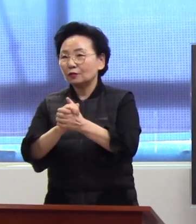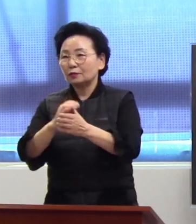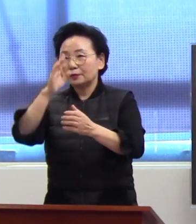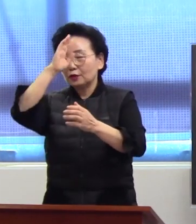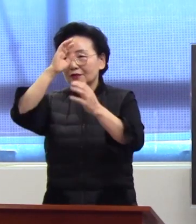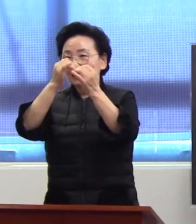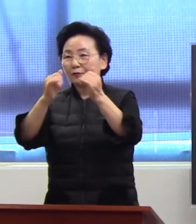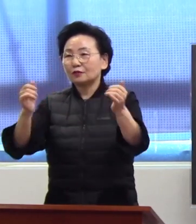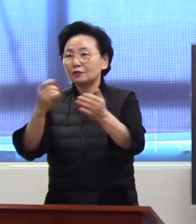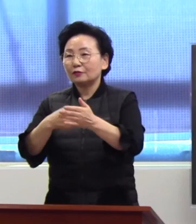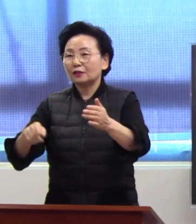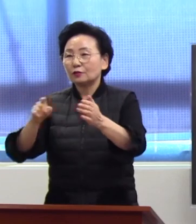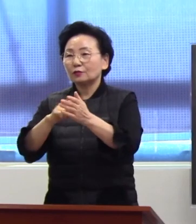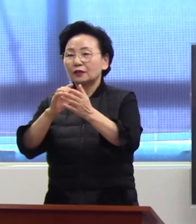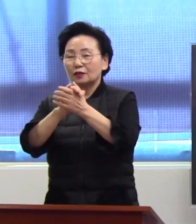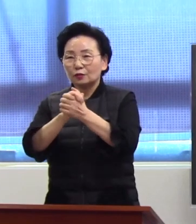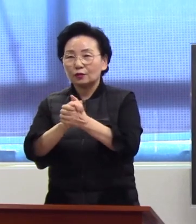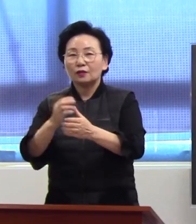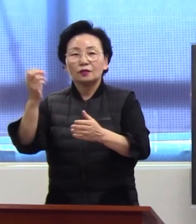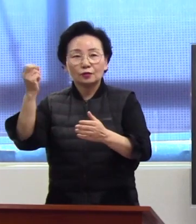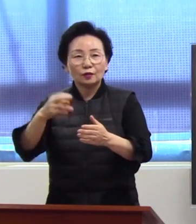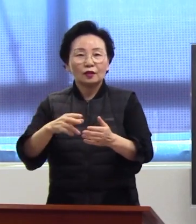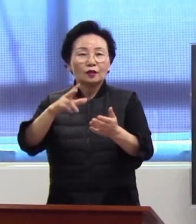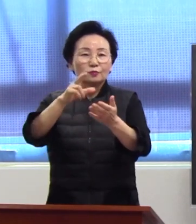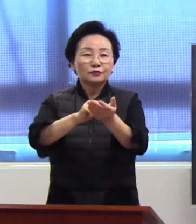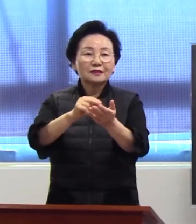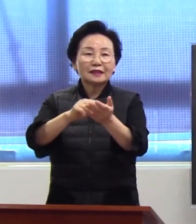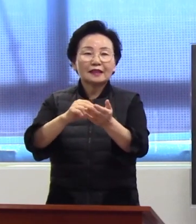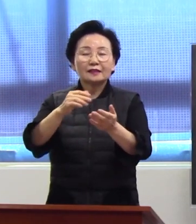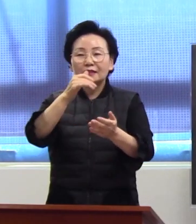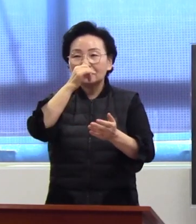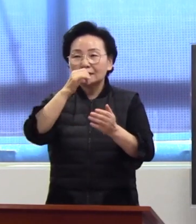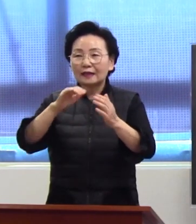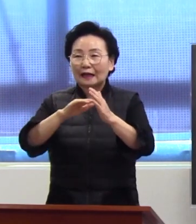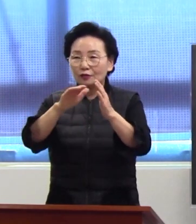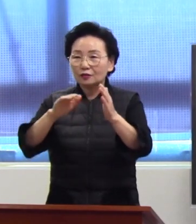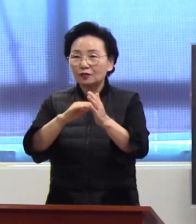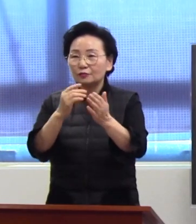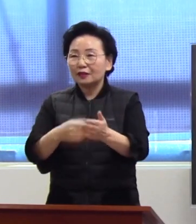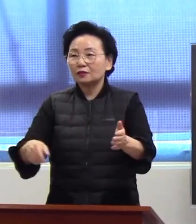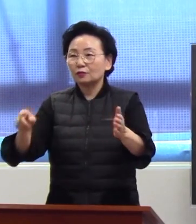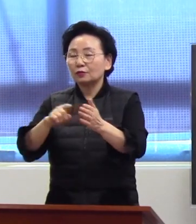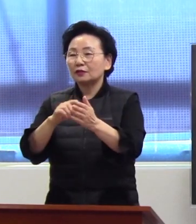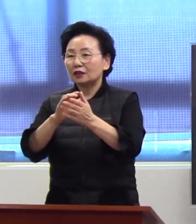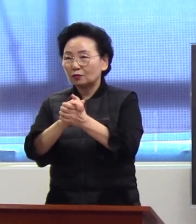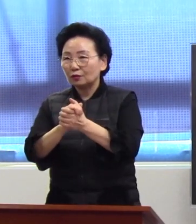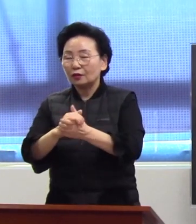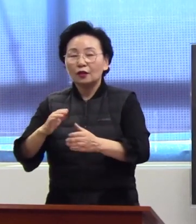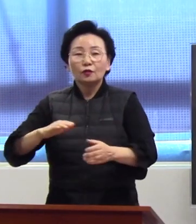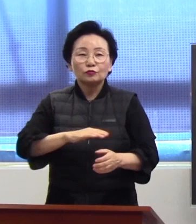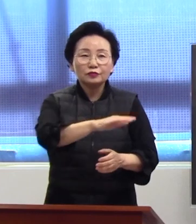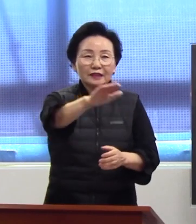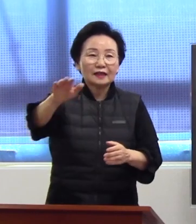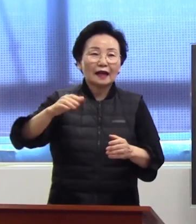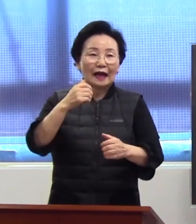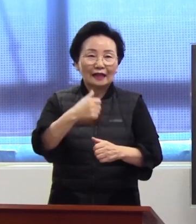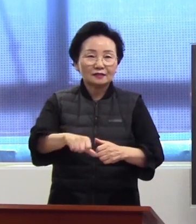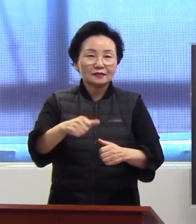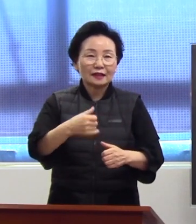기도, 병 사람들을 위해서도 기도, 또 문제 있는 가정을 위해서도 기도, 우리의 아들,